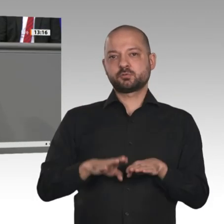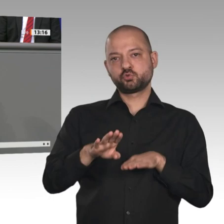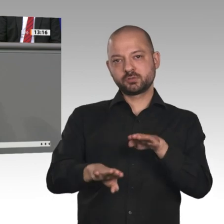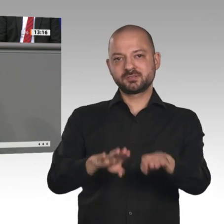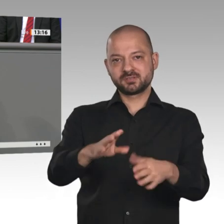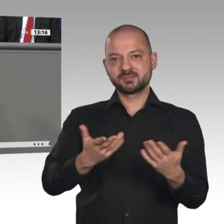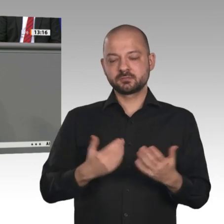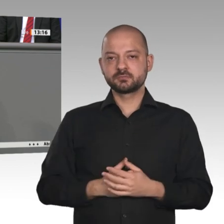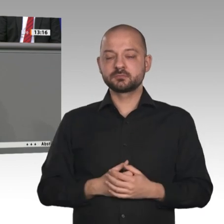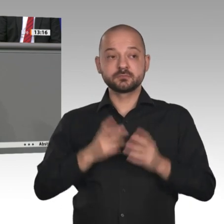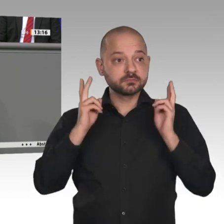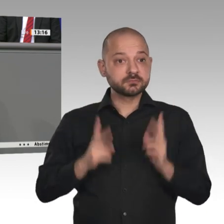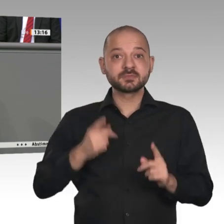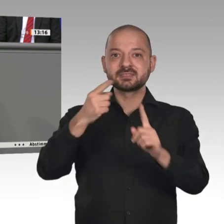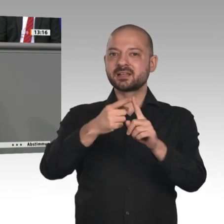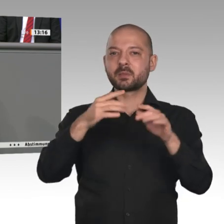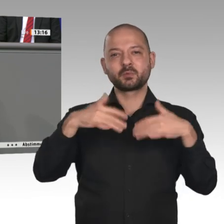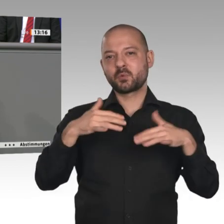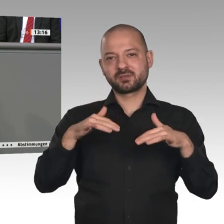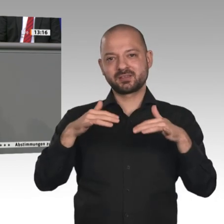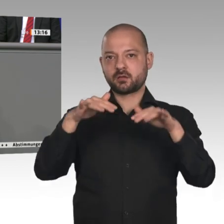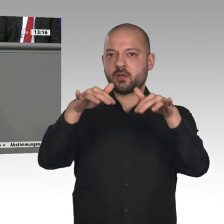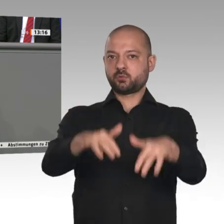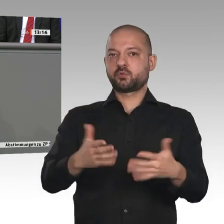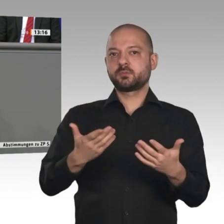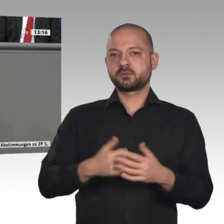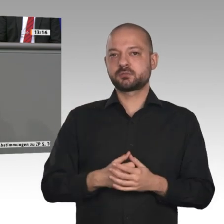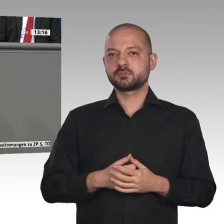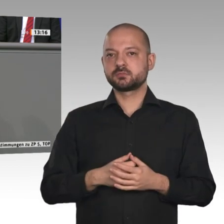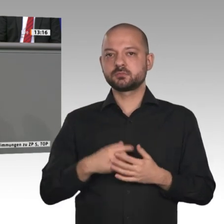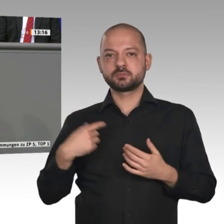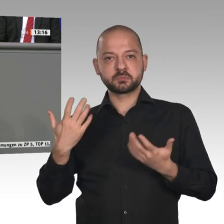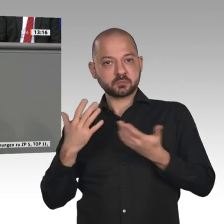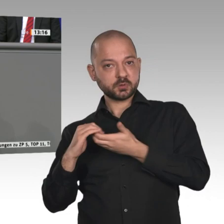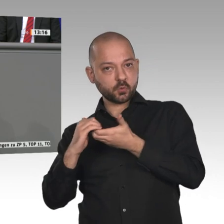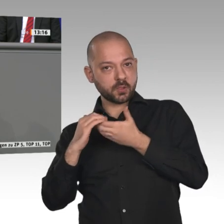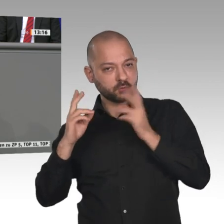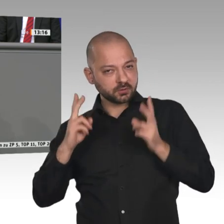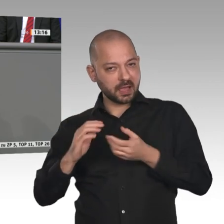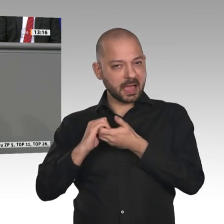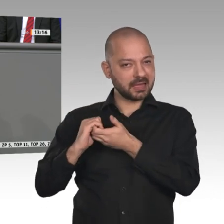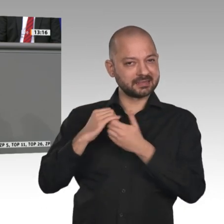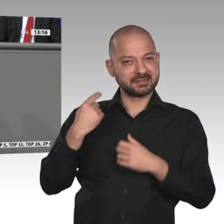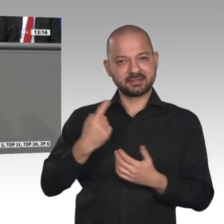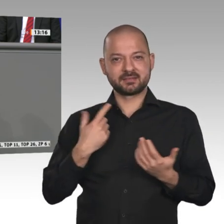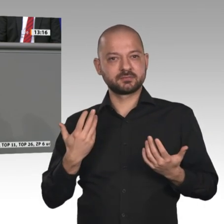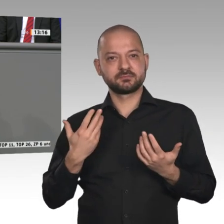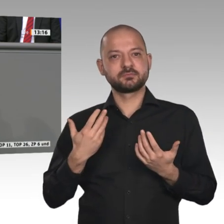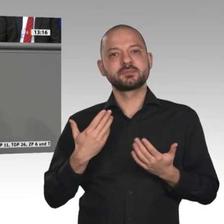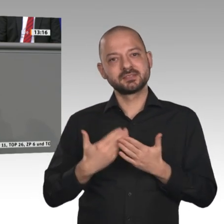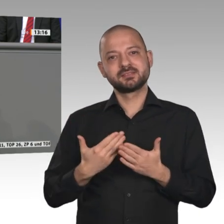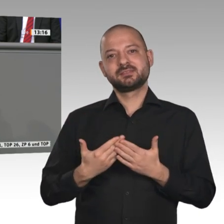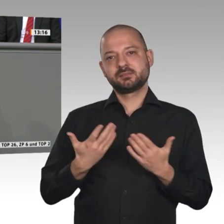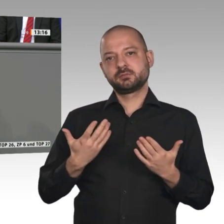bitten, dass wir nun die Wirkung dieser Erlasse auswerten werden. Das Thema bleibt auf der Tagesordnung und wenn es